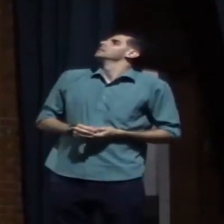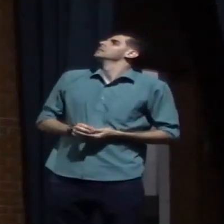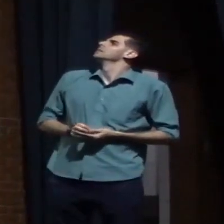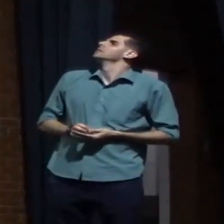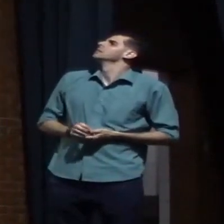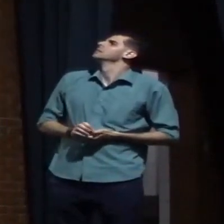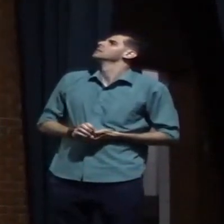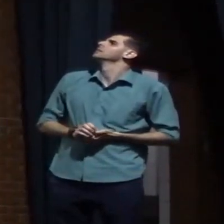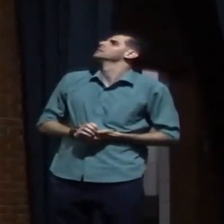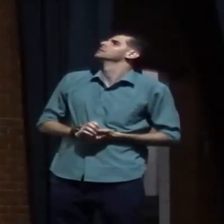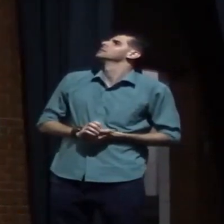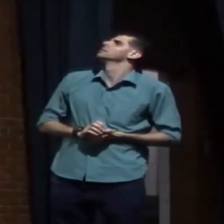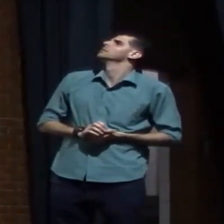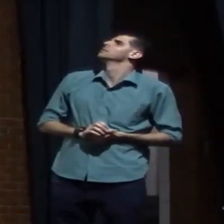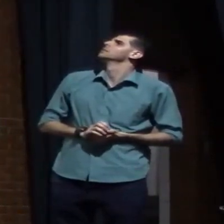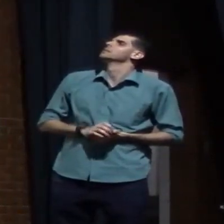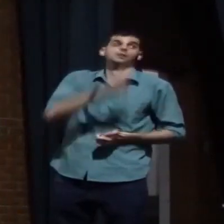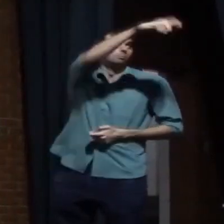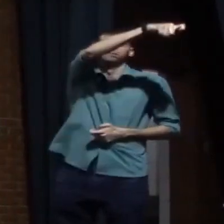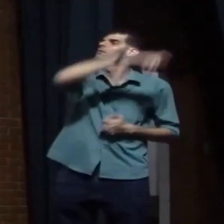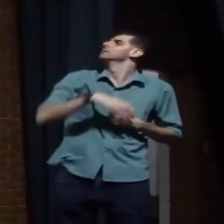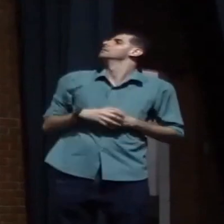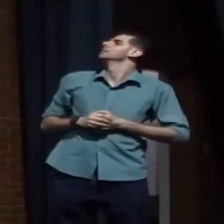sujeito surdo. Próximo slide.